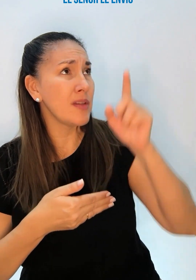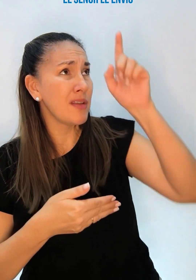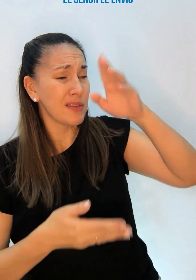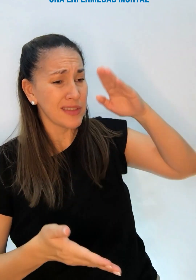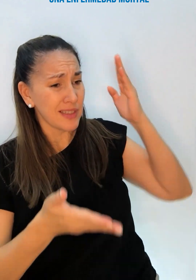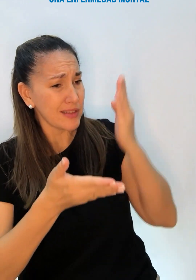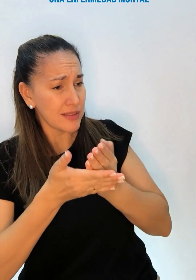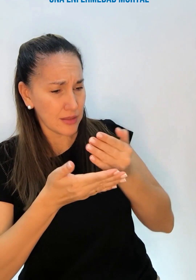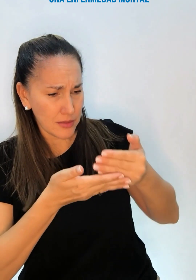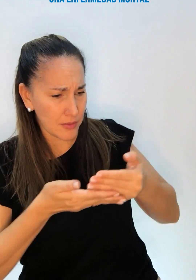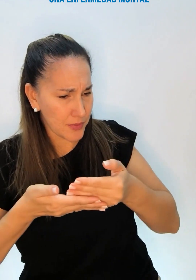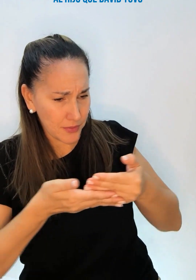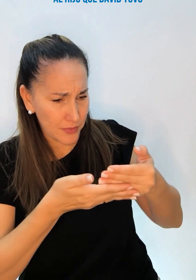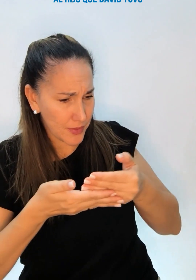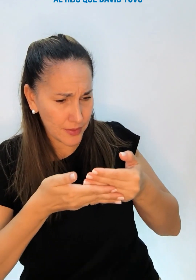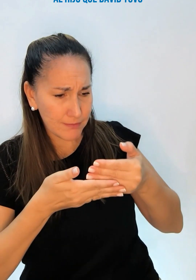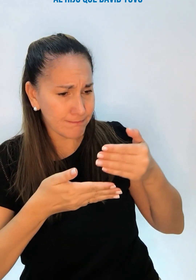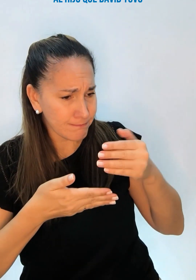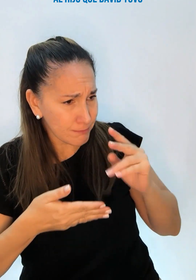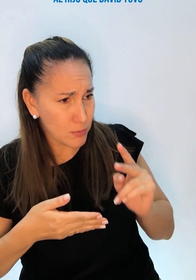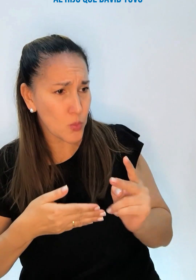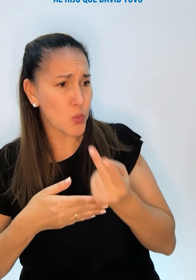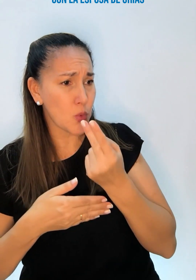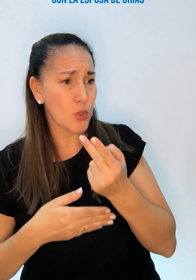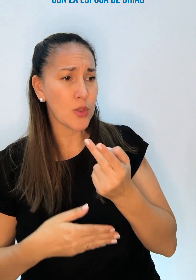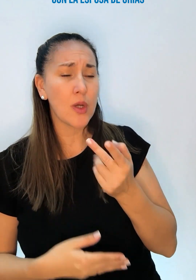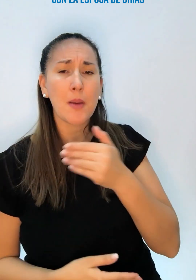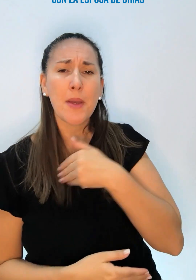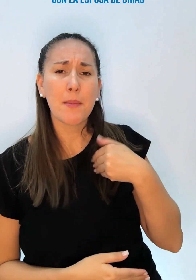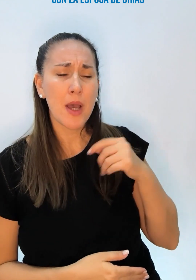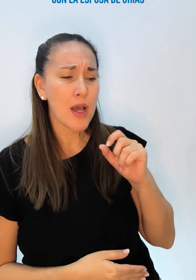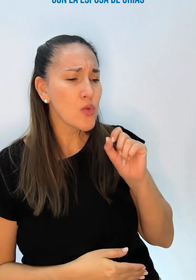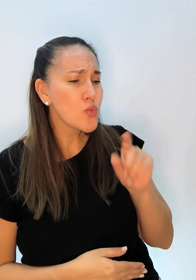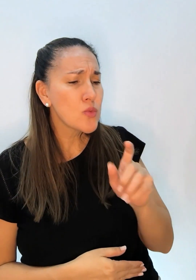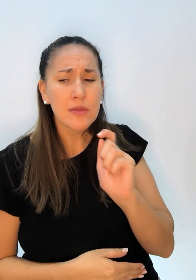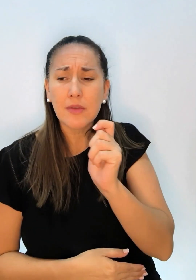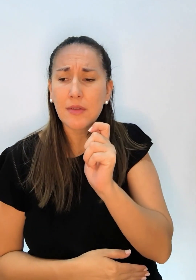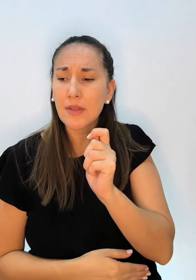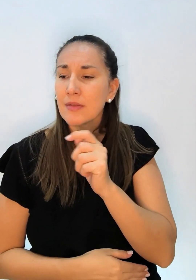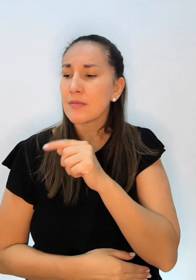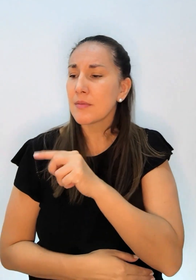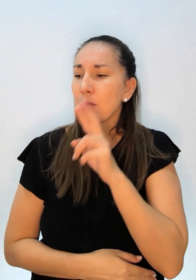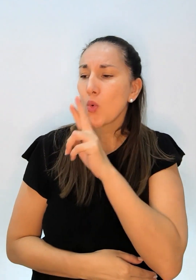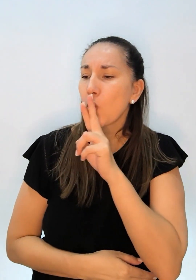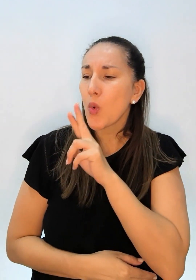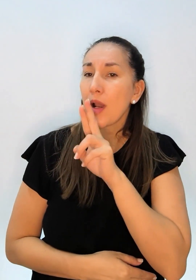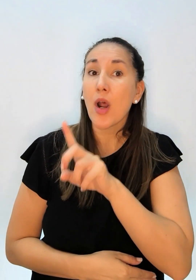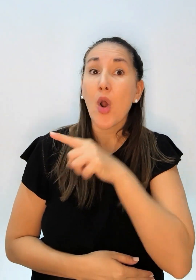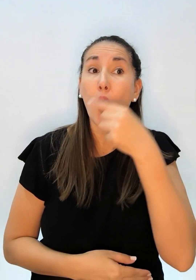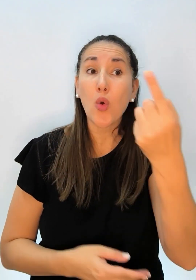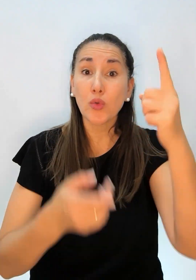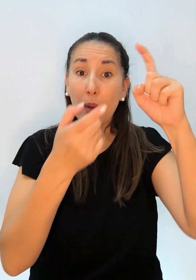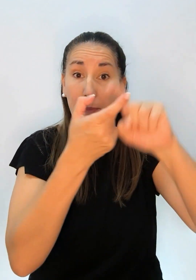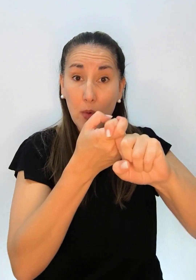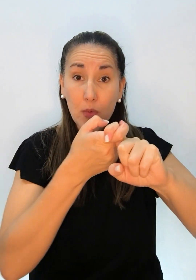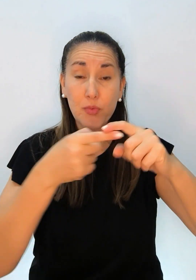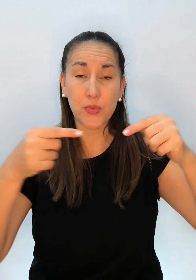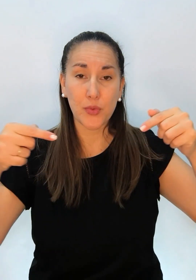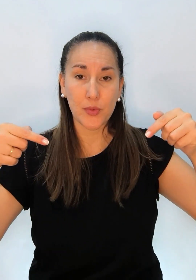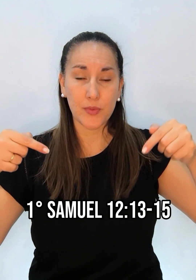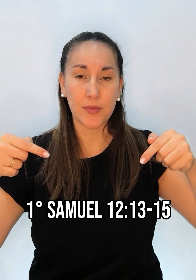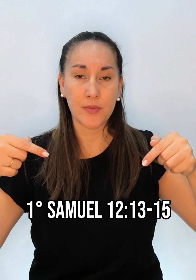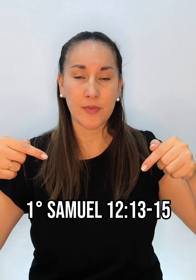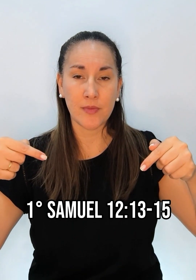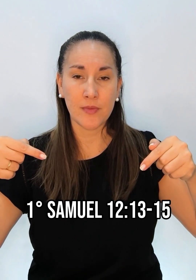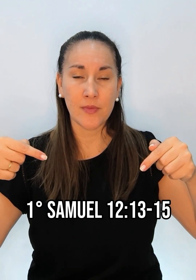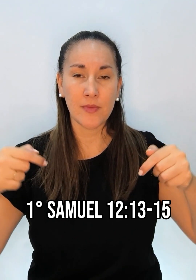El Señor le envió una enfermedad mortal al hijo que David tuvo con la esposa de Urías. Esto está en el segundo libro de Samuel, capítulo 12, desde